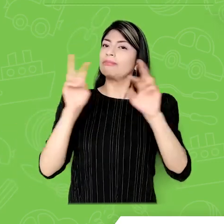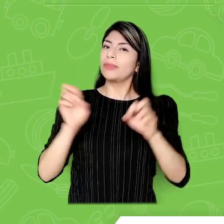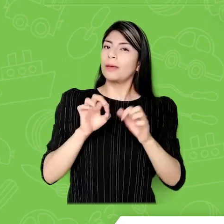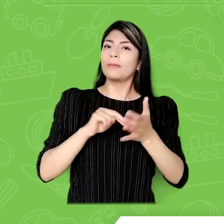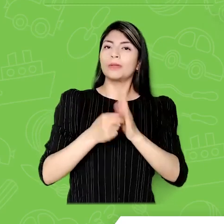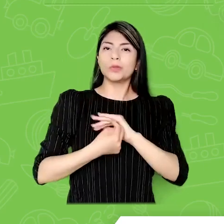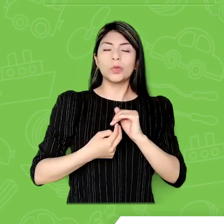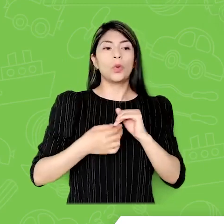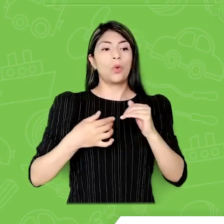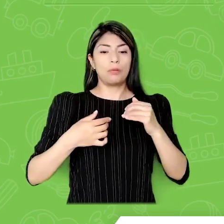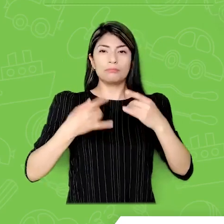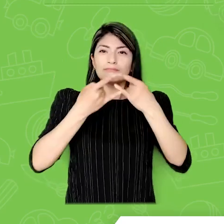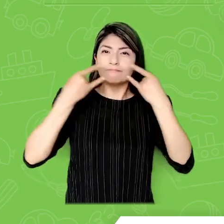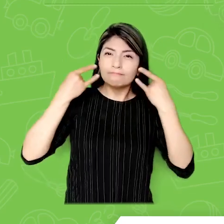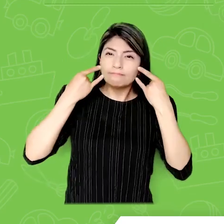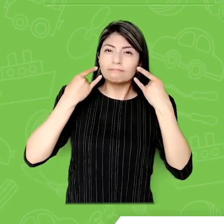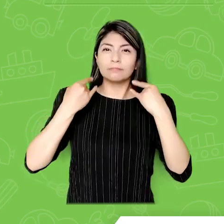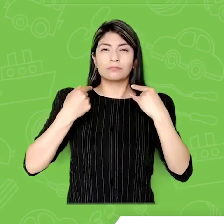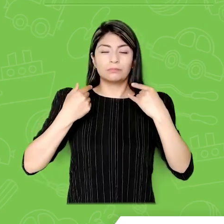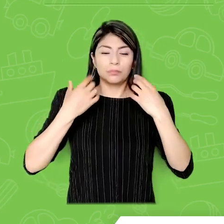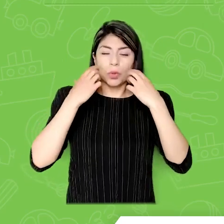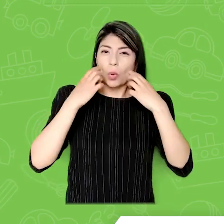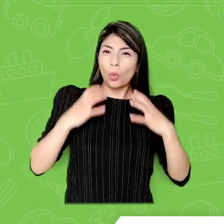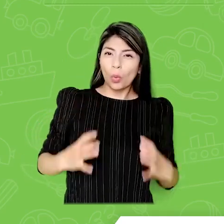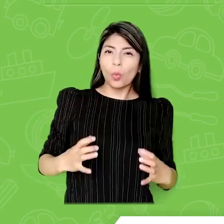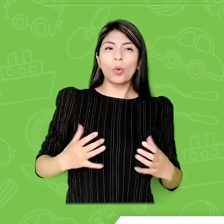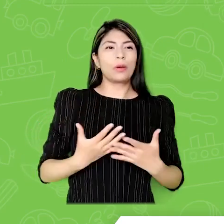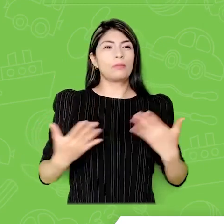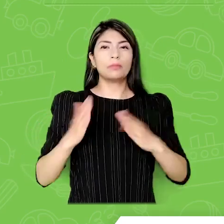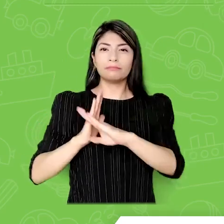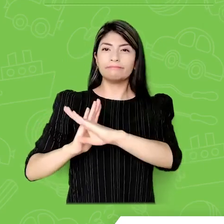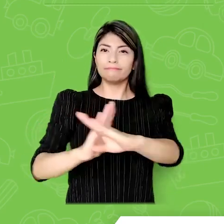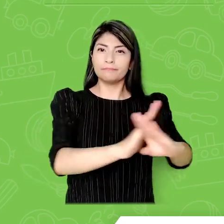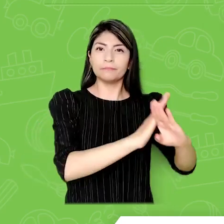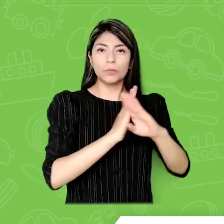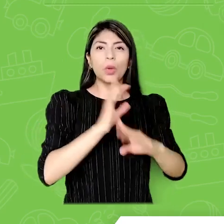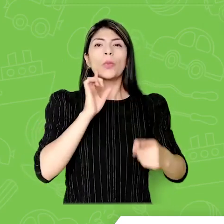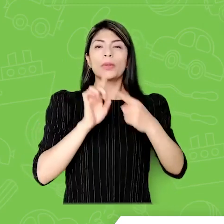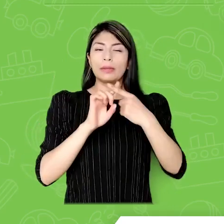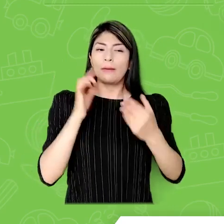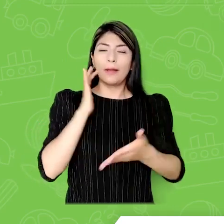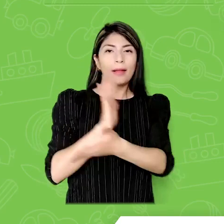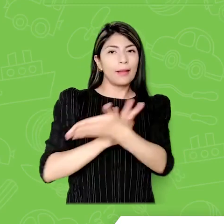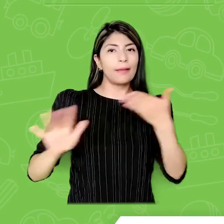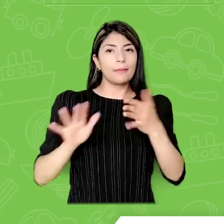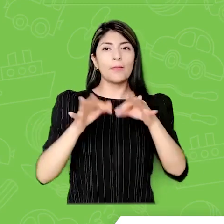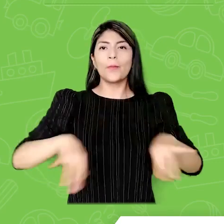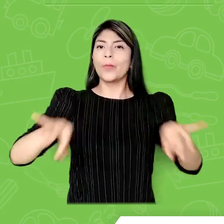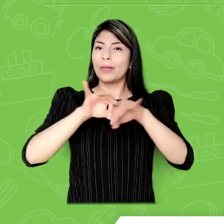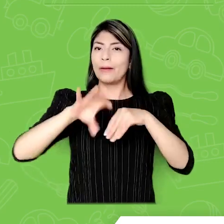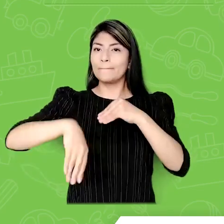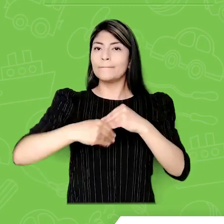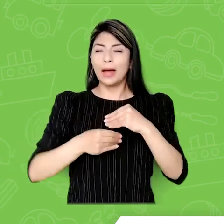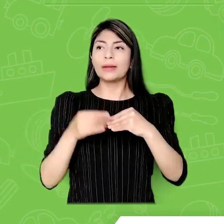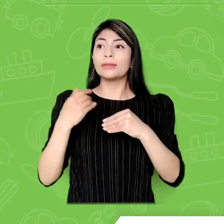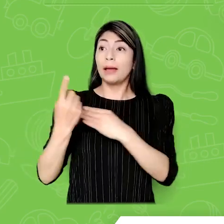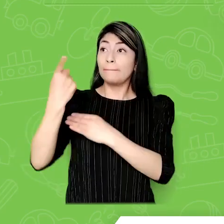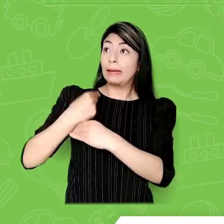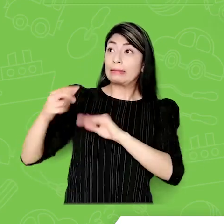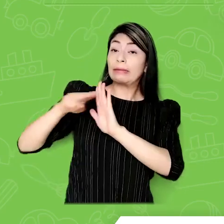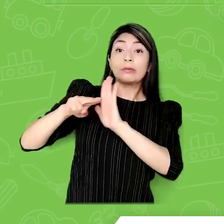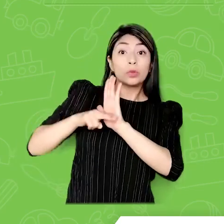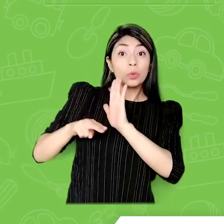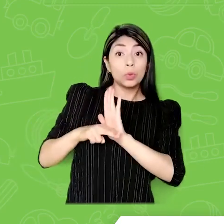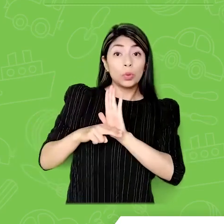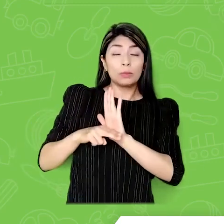u otros, y cumplir estrictamente los protocolos que se definan para esta etapa. A quienes incumplan con lo establecido en